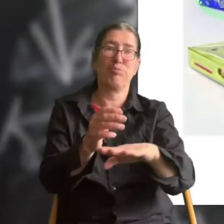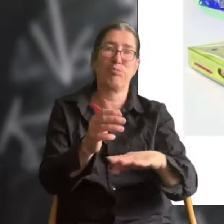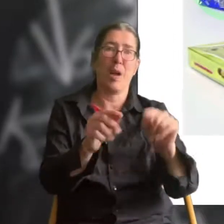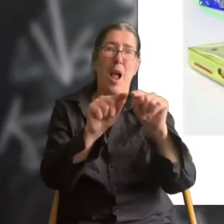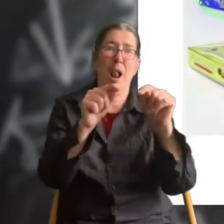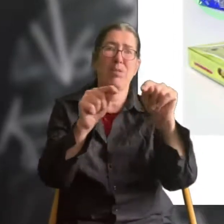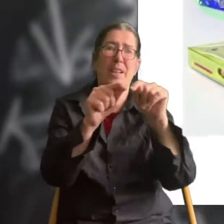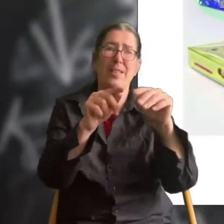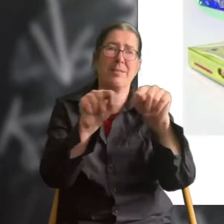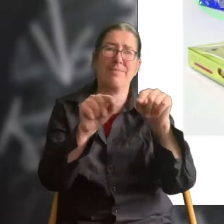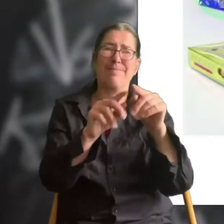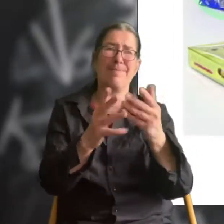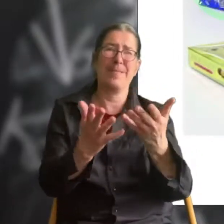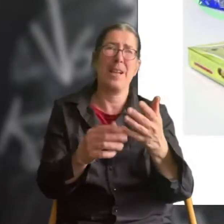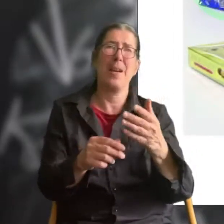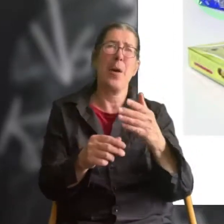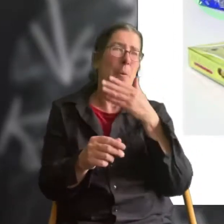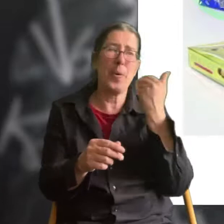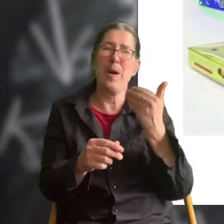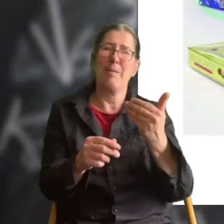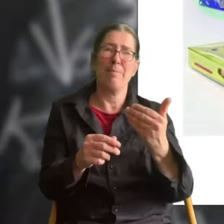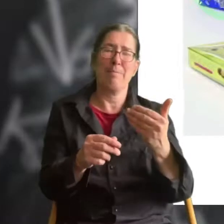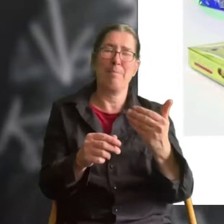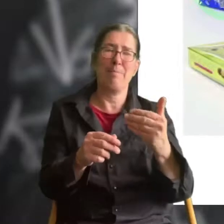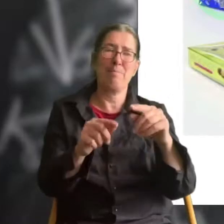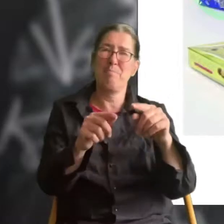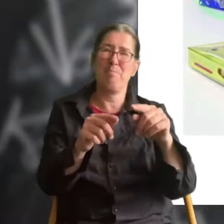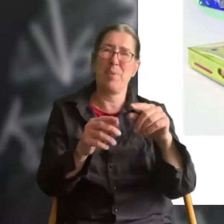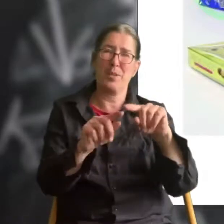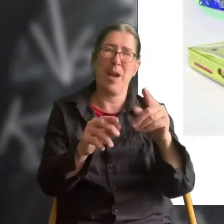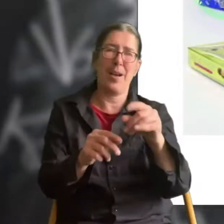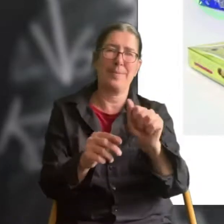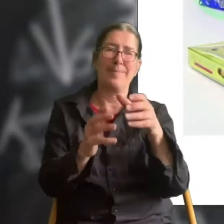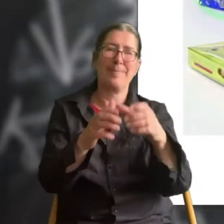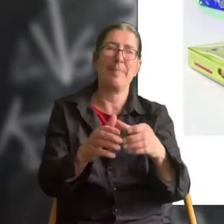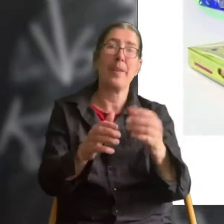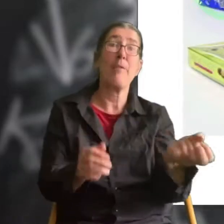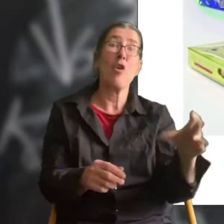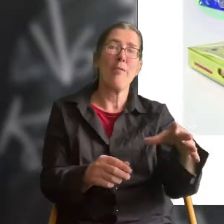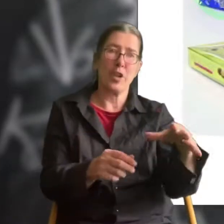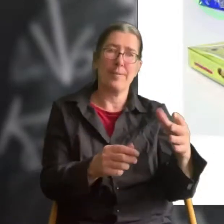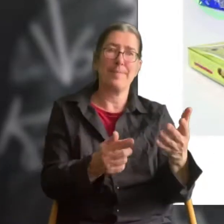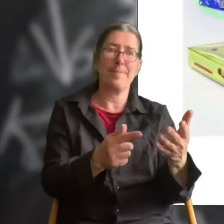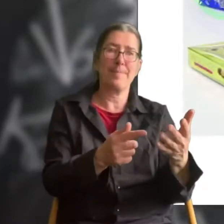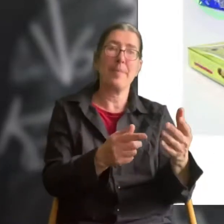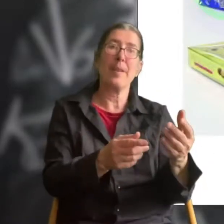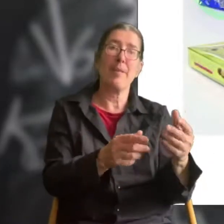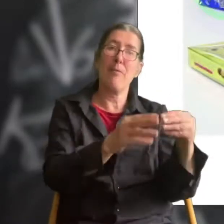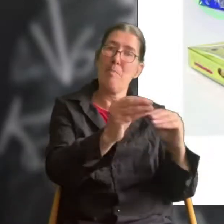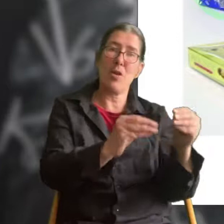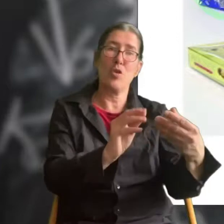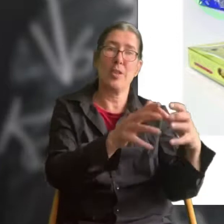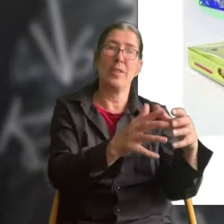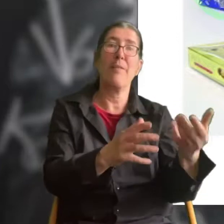die Grundfläche. Die Deckfläche ist ja so ein Halbkreis. Ist kein Prisma. Ein Würfel, eine Verpackung in Form eines